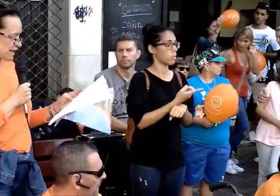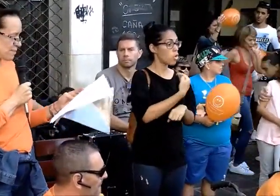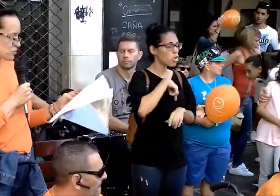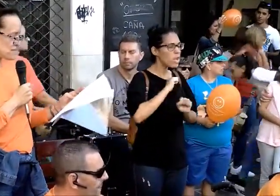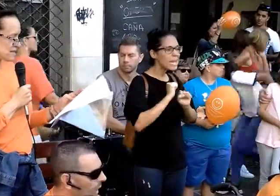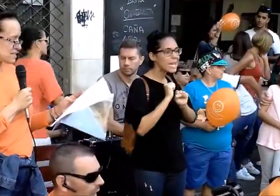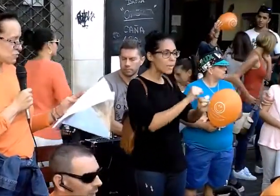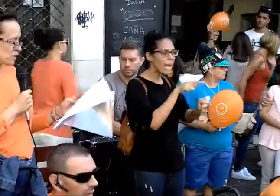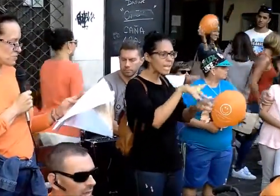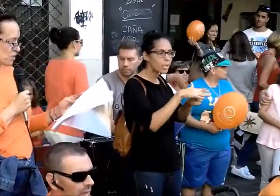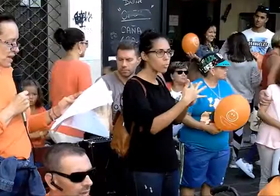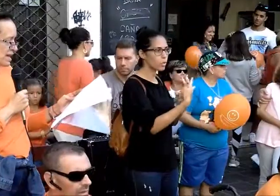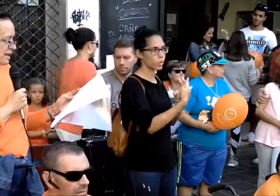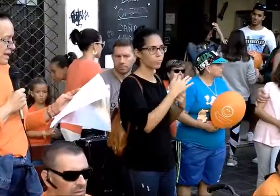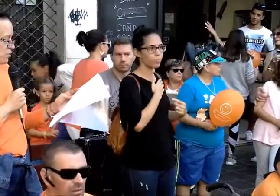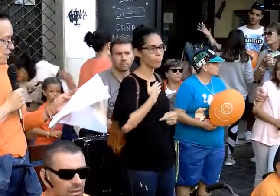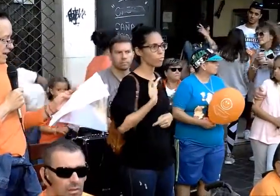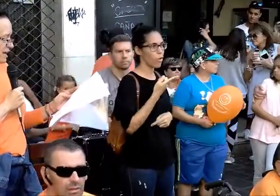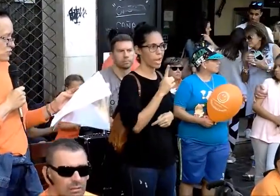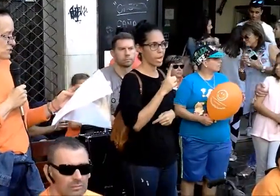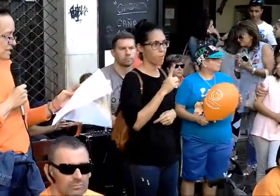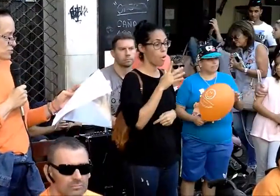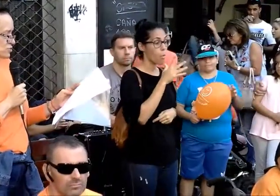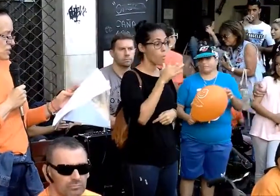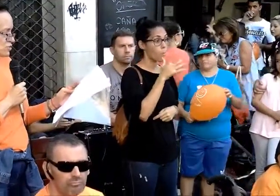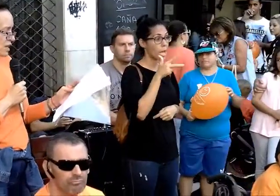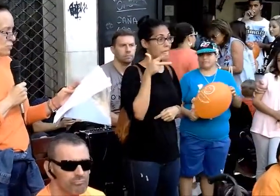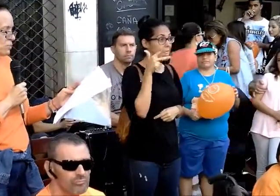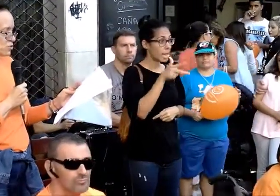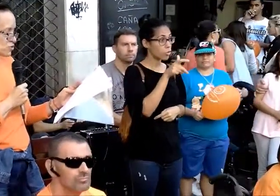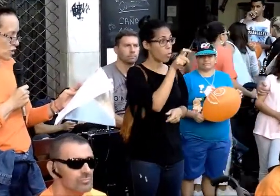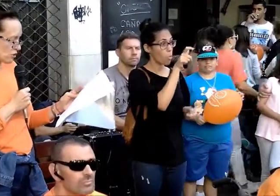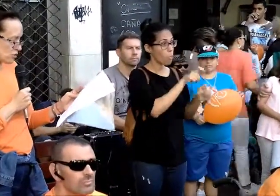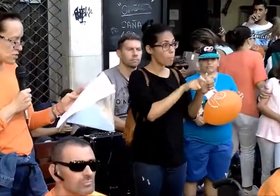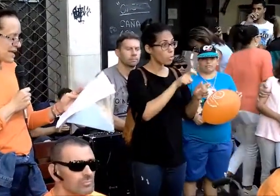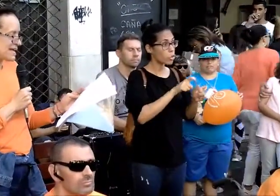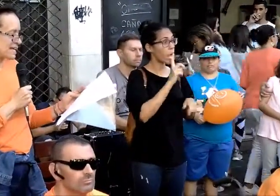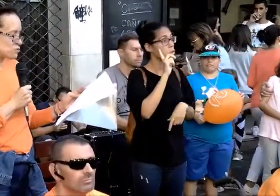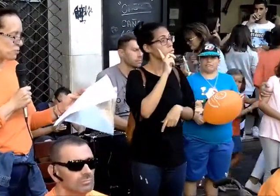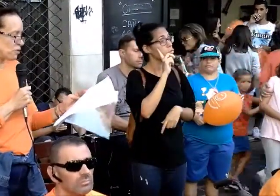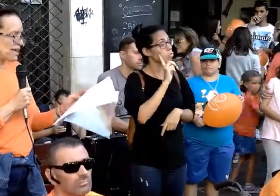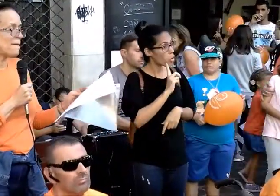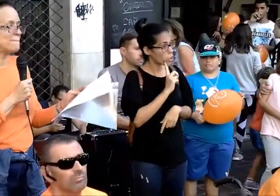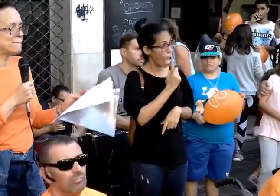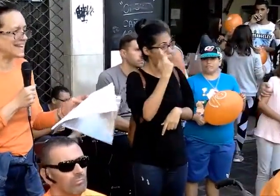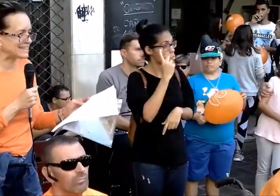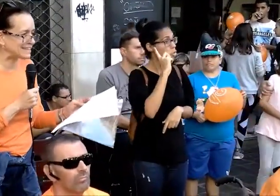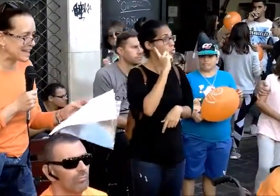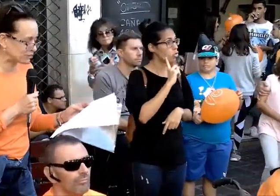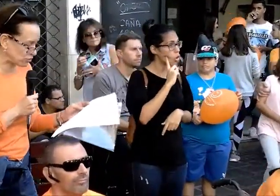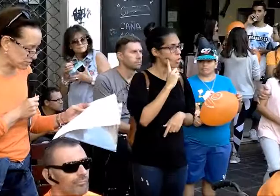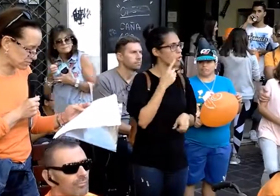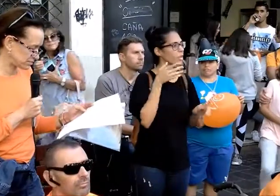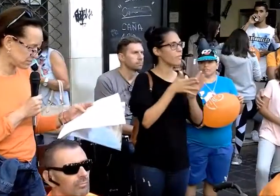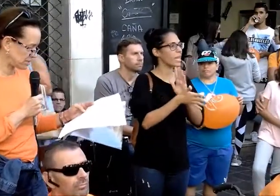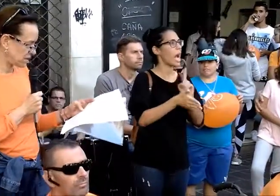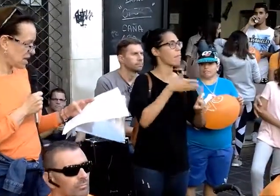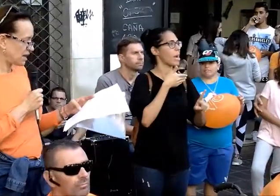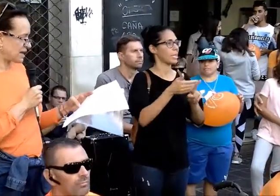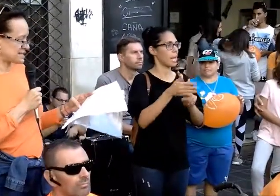y condenamos esta situación que vulnera los derechos de los alumnos sordos y que supone maltrato.